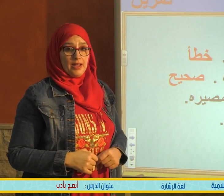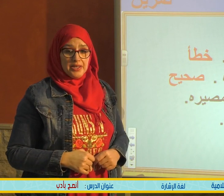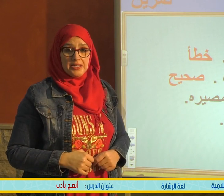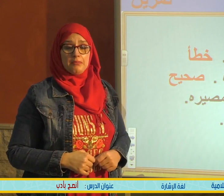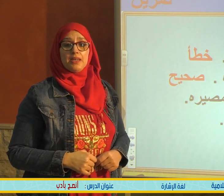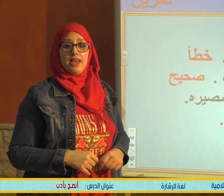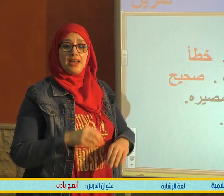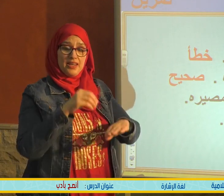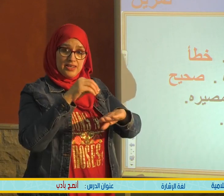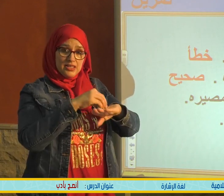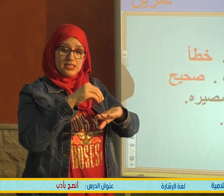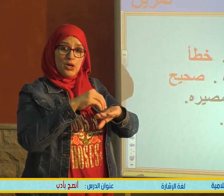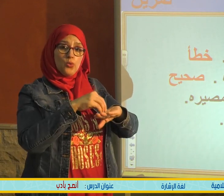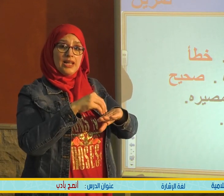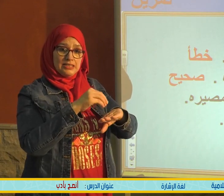إبراهيم كان ينصح والده.